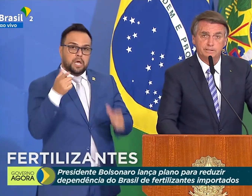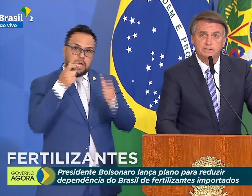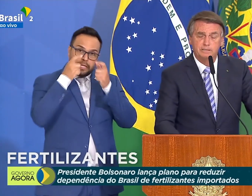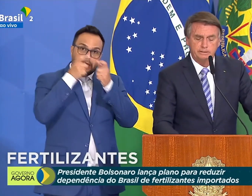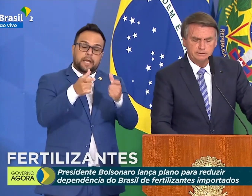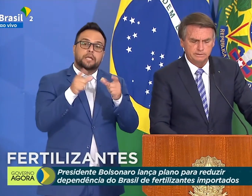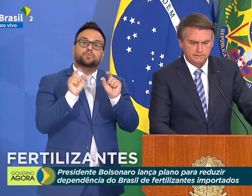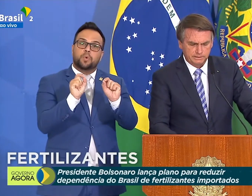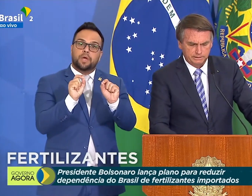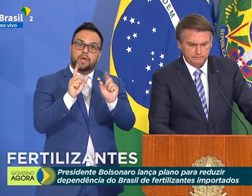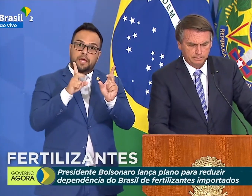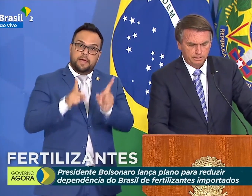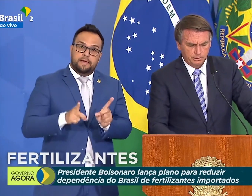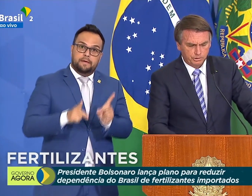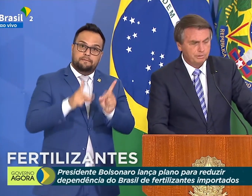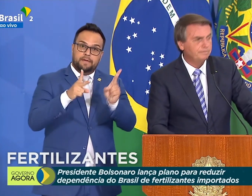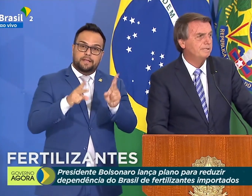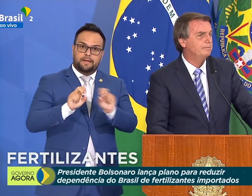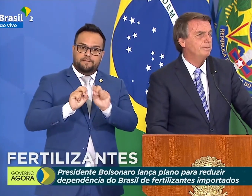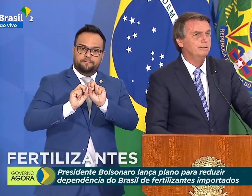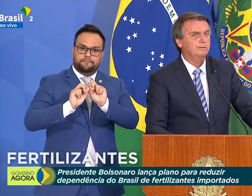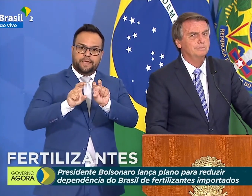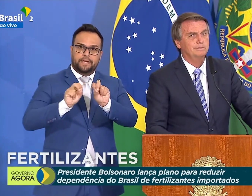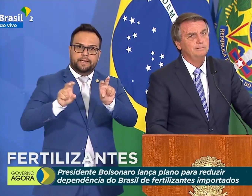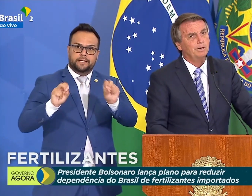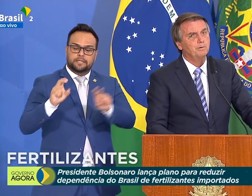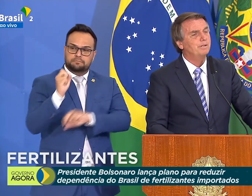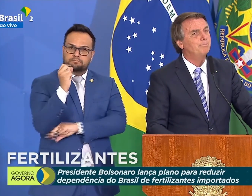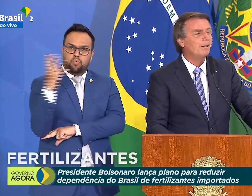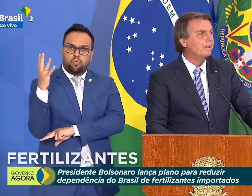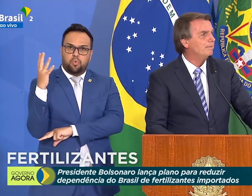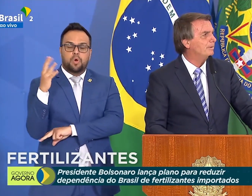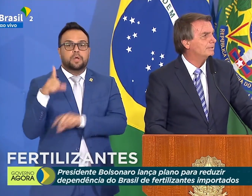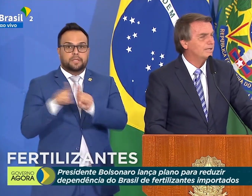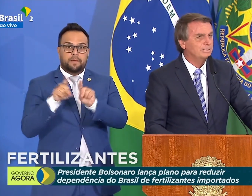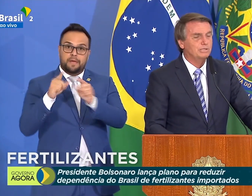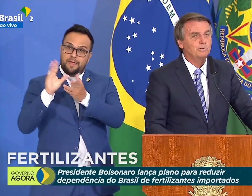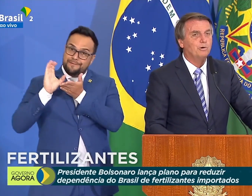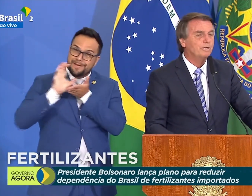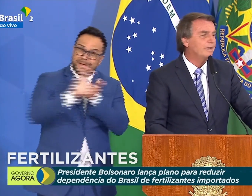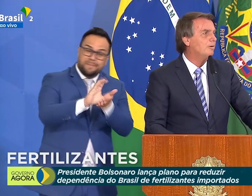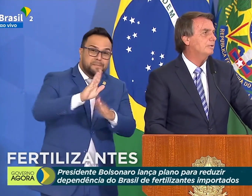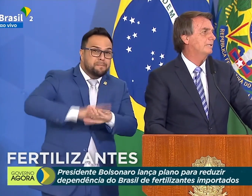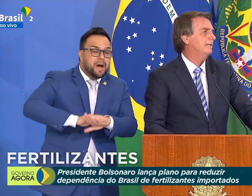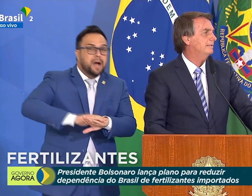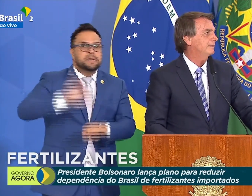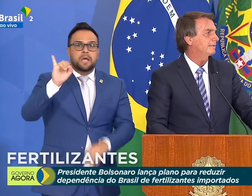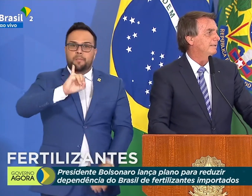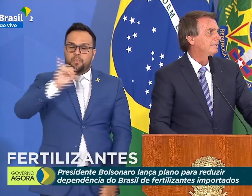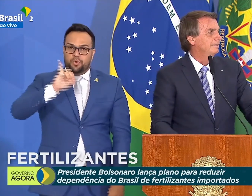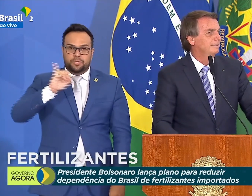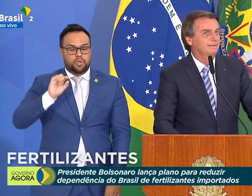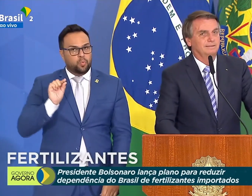de fertilizantes, sim, no investimento e uma coisa mais importante de qualquer outra